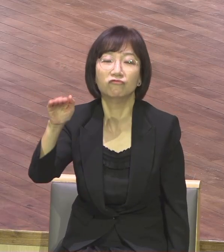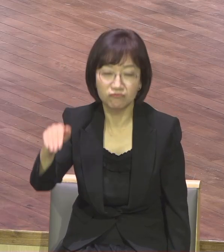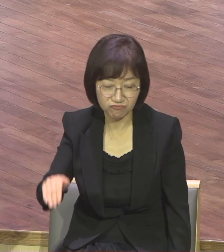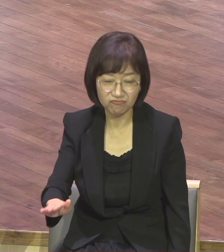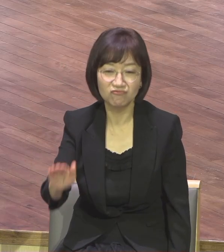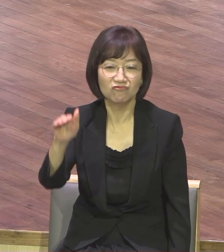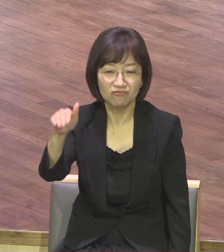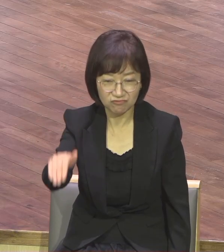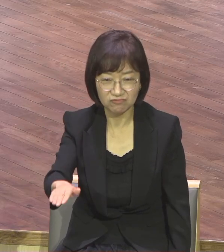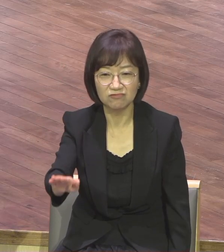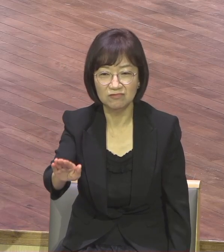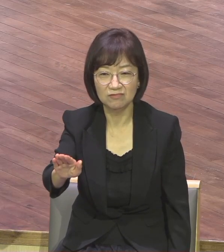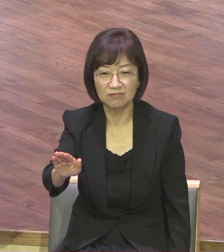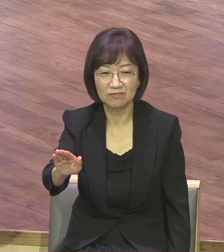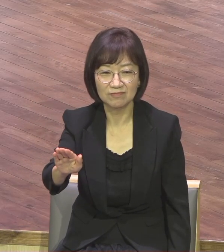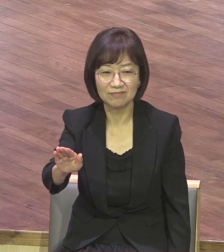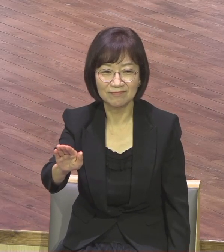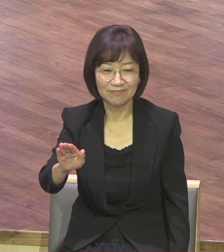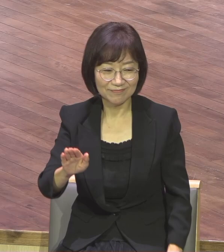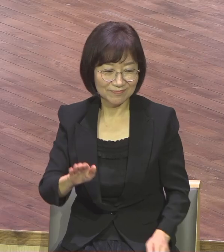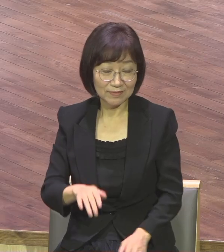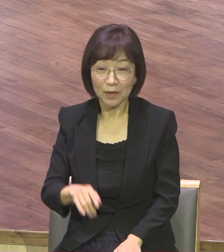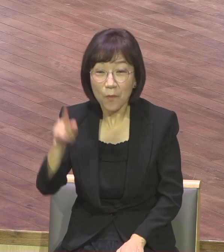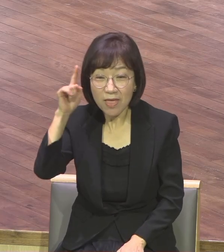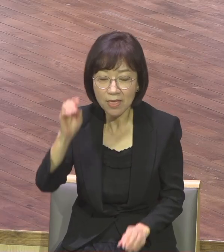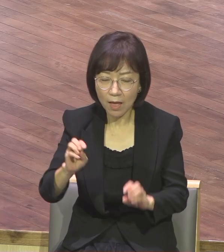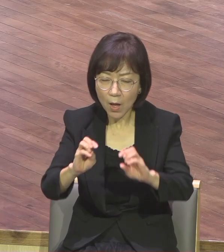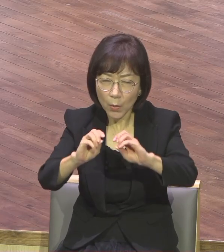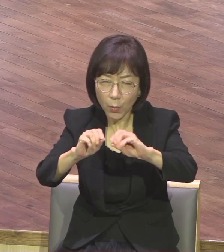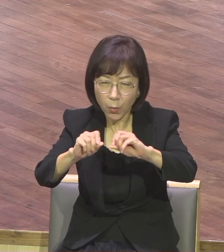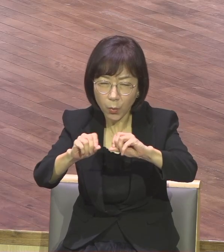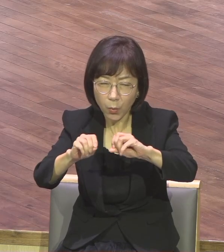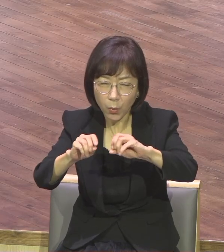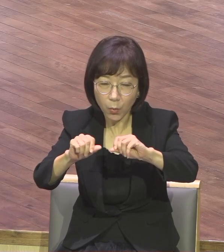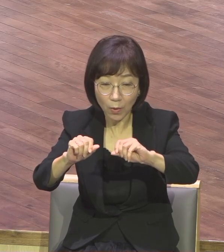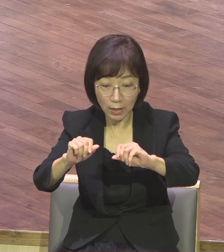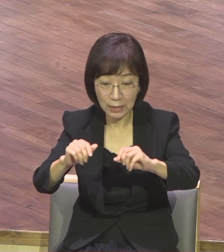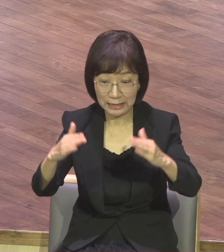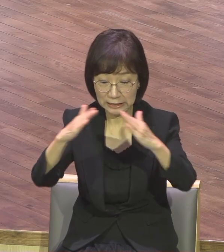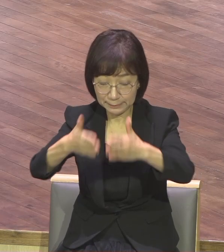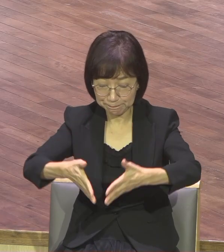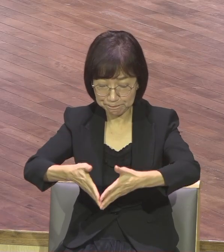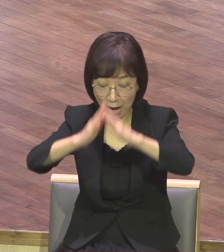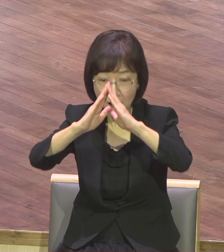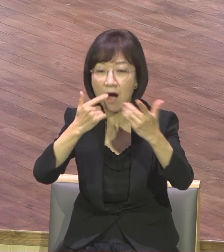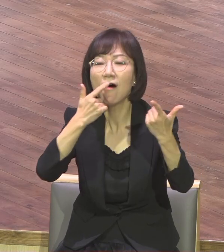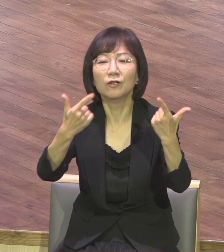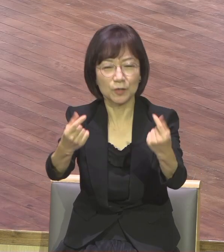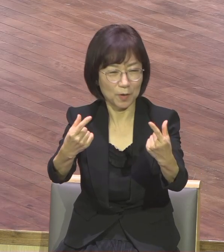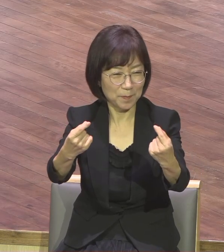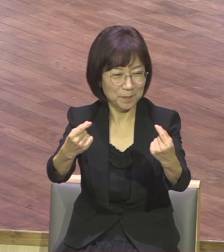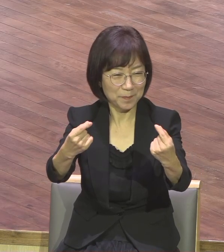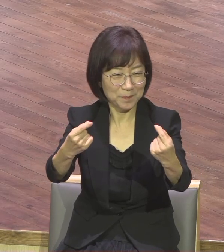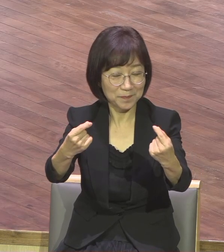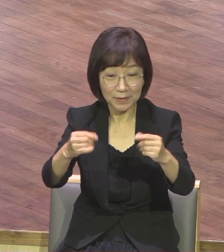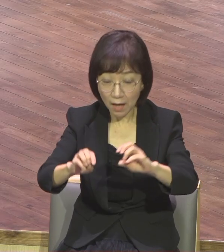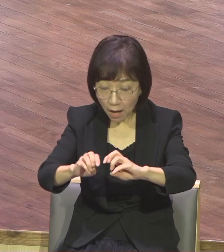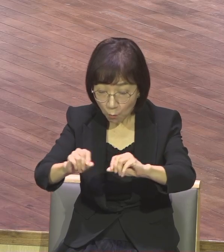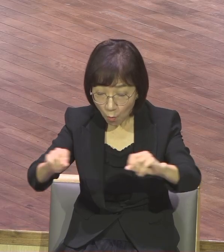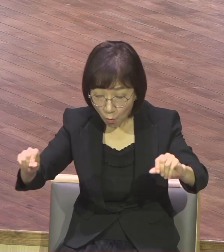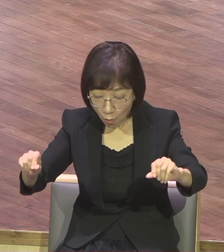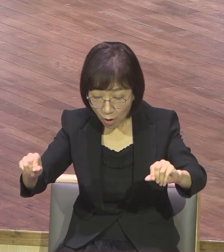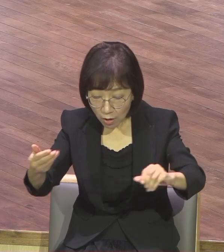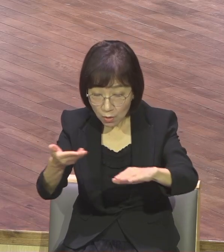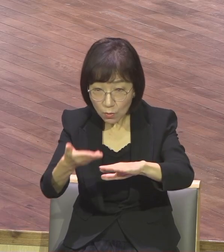심해요. 마치 뭐예요? 모래 위에 집을 짓는 어리석은 사람처럼. 모래 위에 집을 짓으면 어떻게